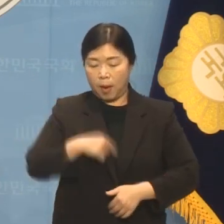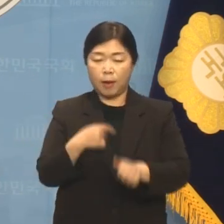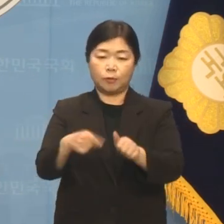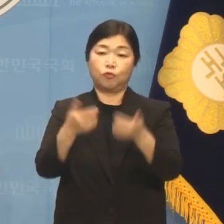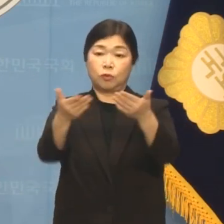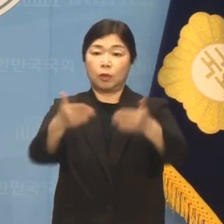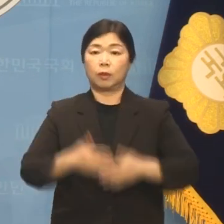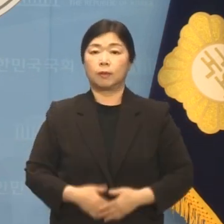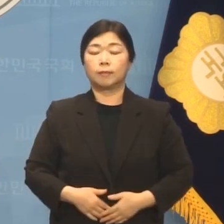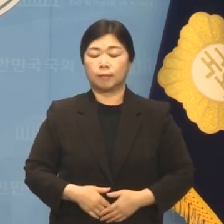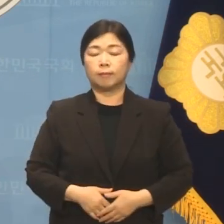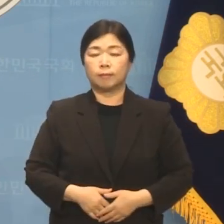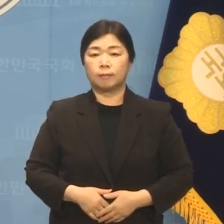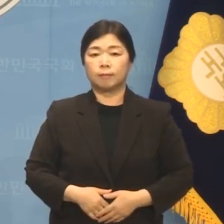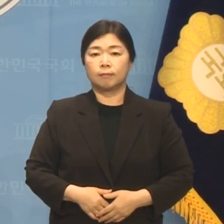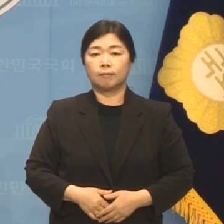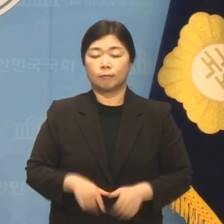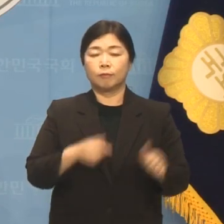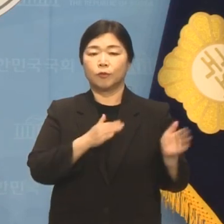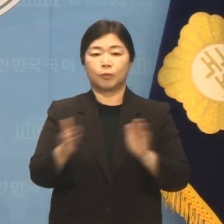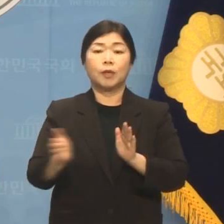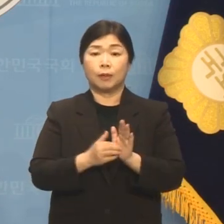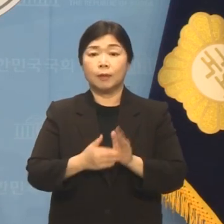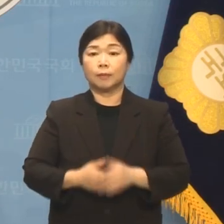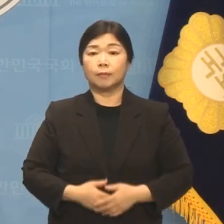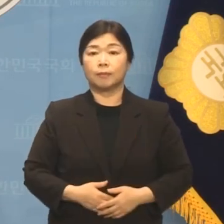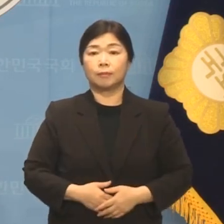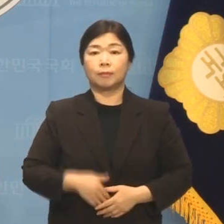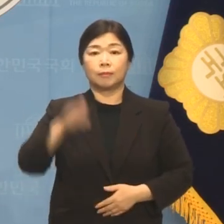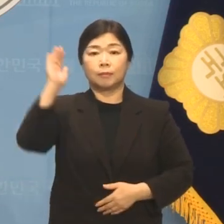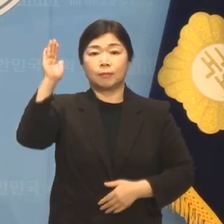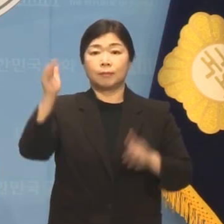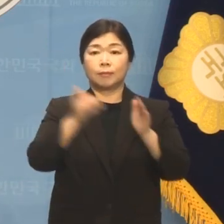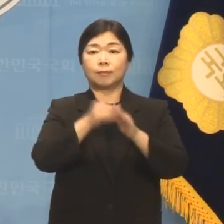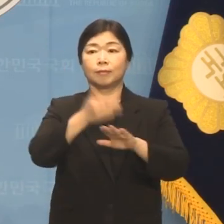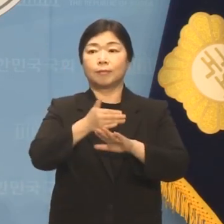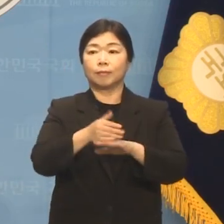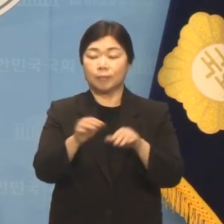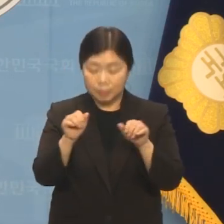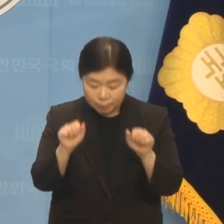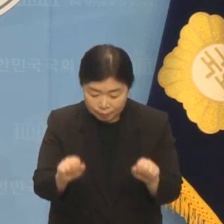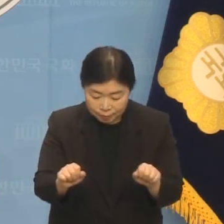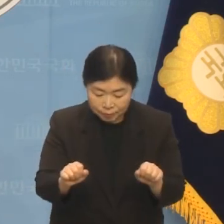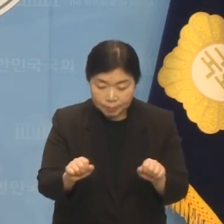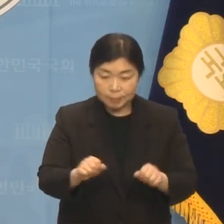언제든지 가르쳐 드리겠습니다. 네, 이상입니다. 감사합니다.